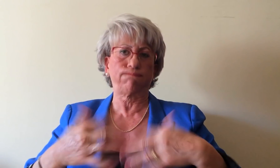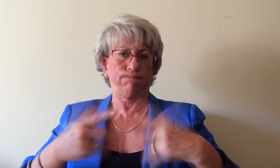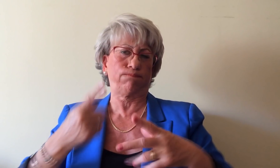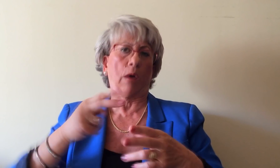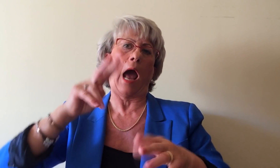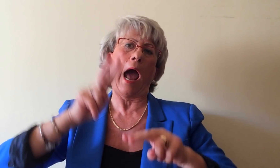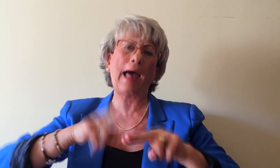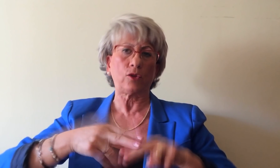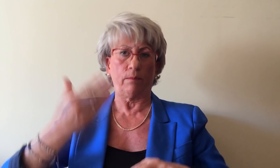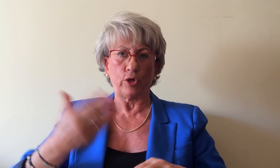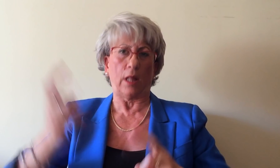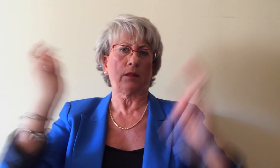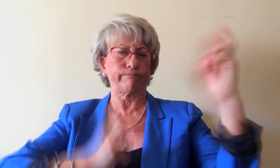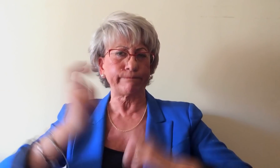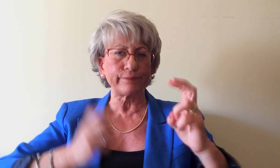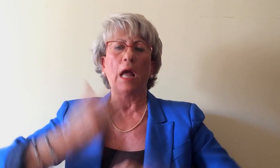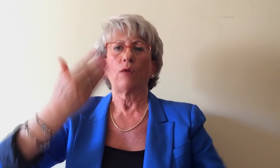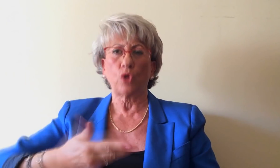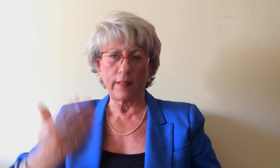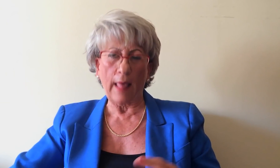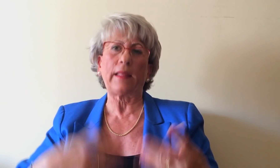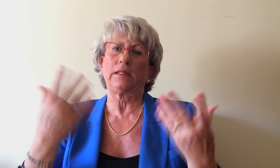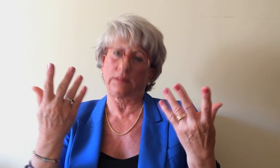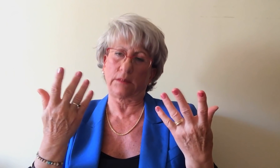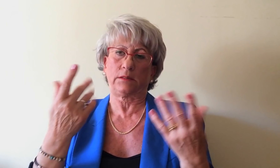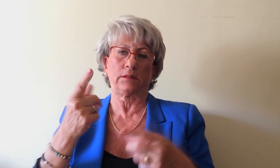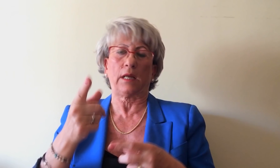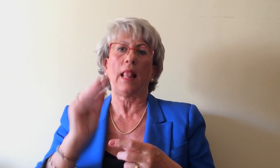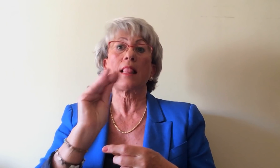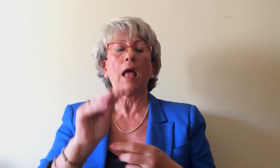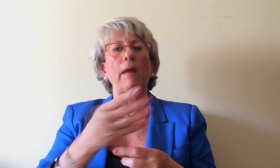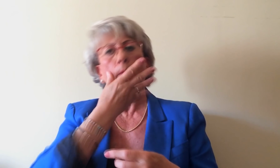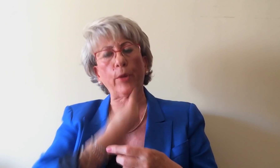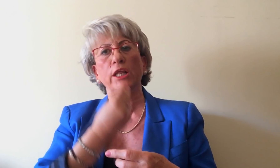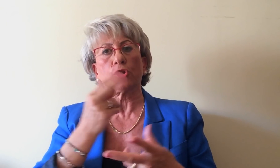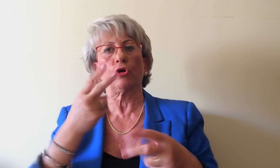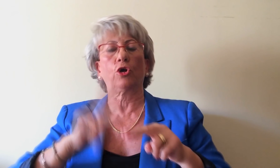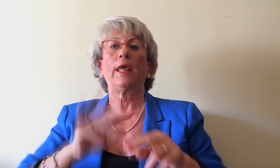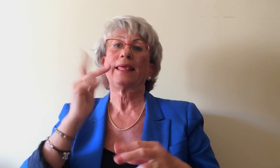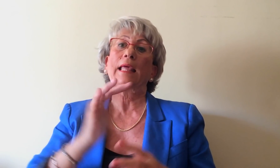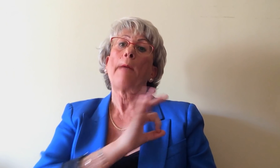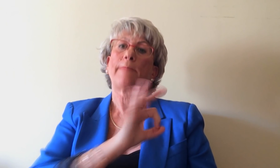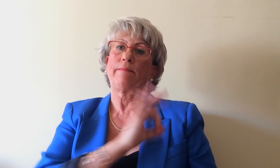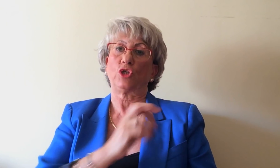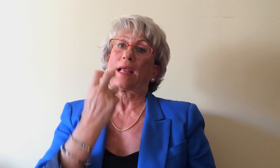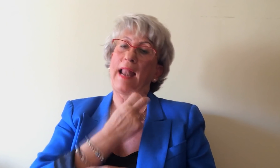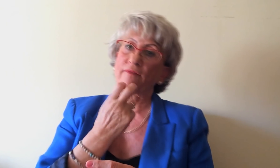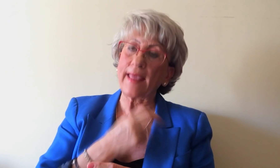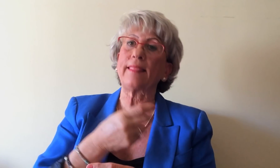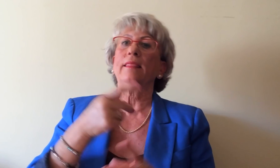va realitzar un gran acte on van venir moltes autoritats i va ser un acte molt maco on s'entregaven per primer cop